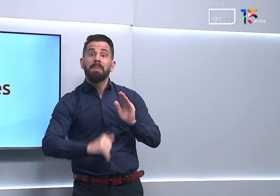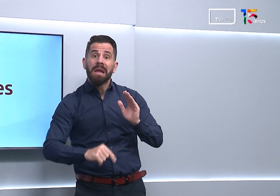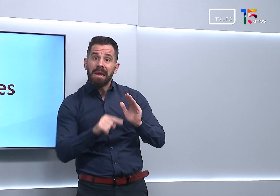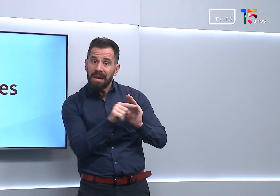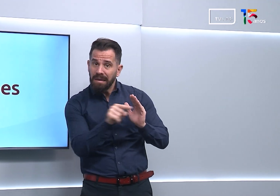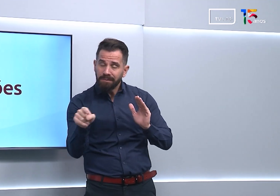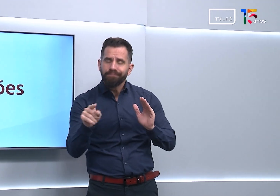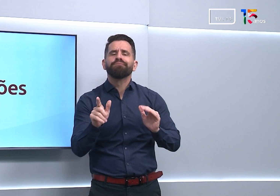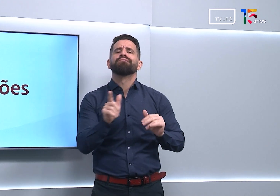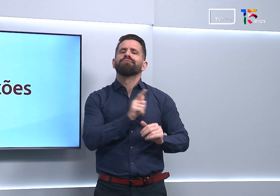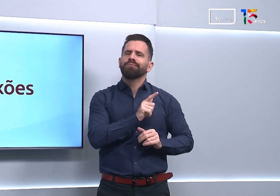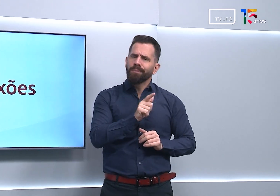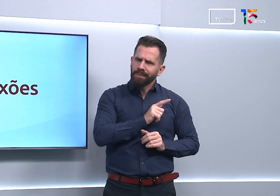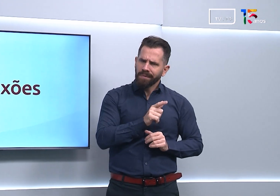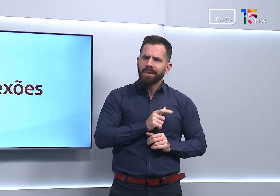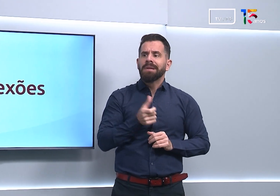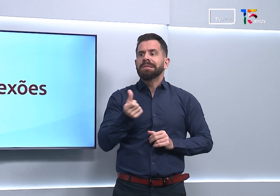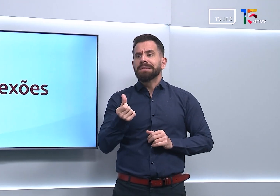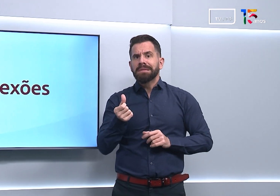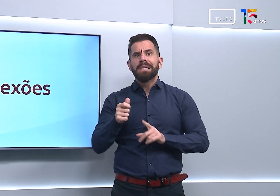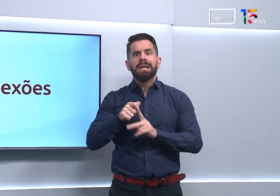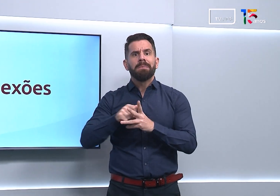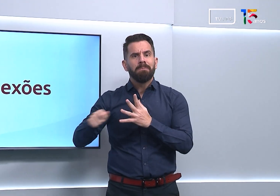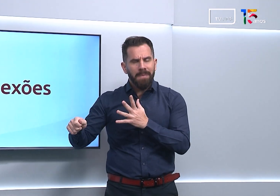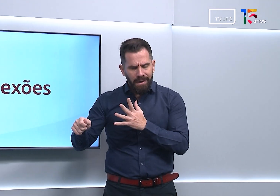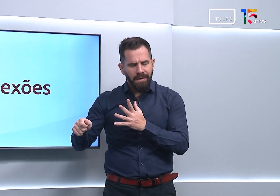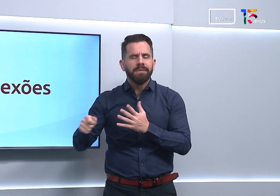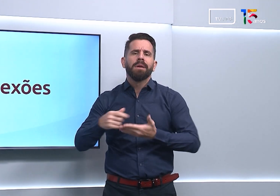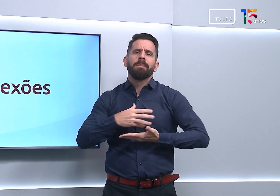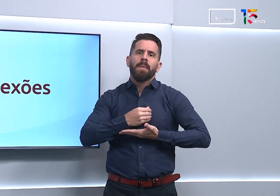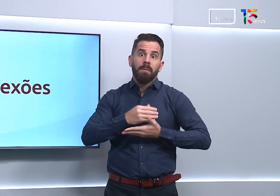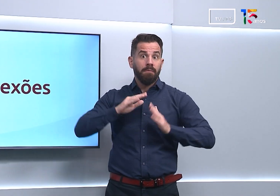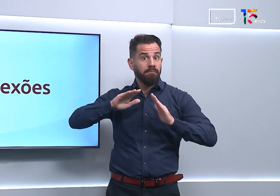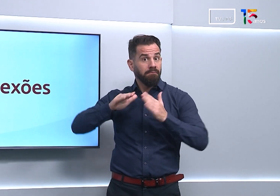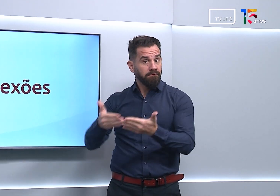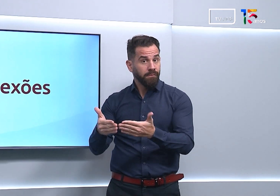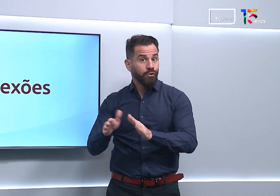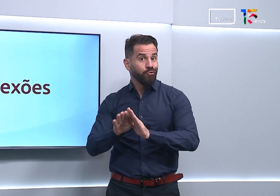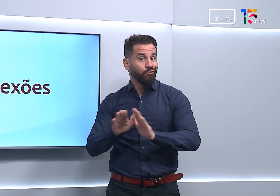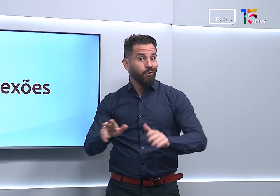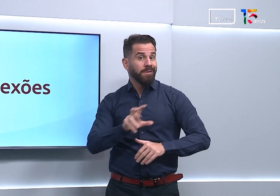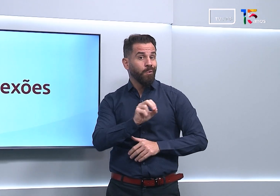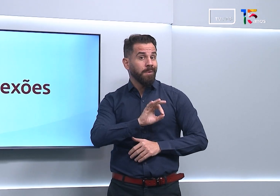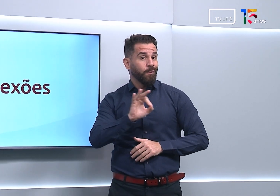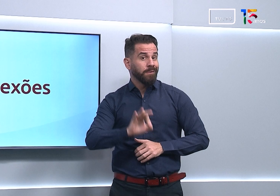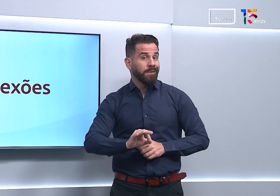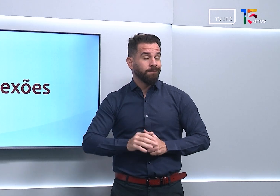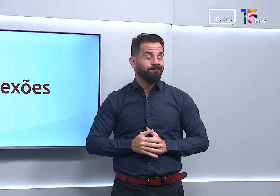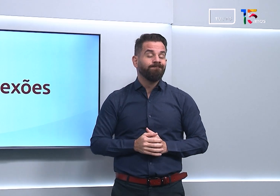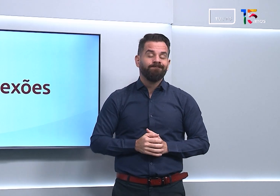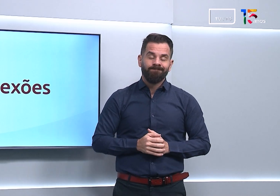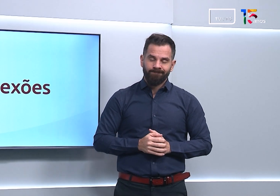6 meses de idade são amamentadas de forma exclusiva.